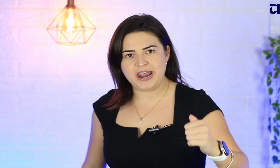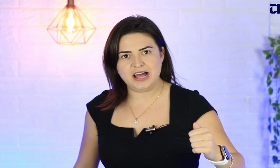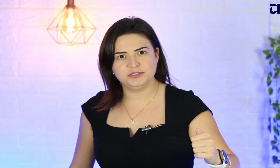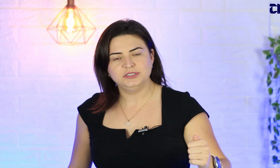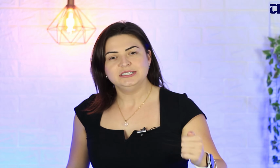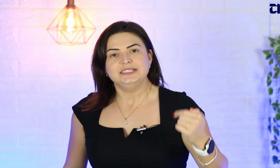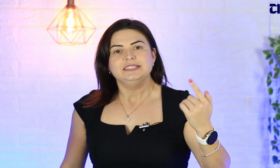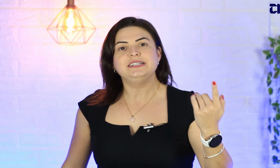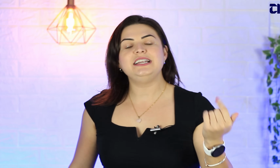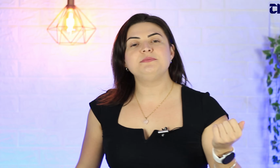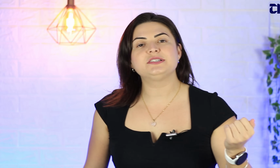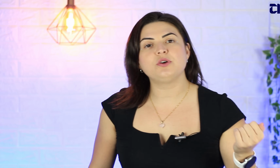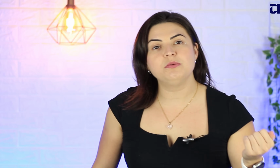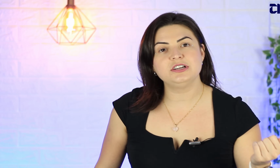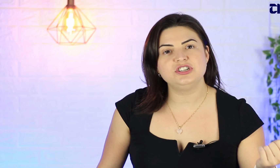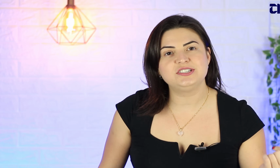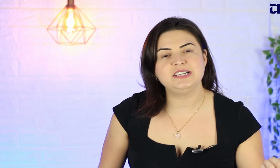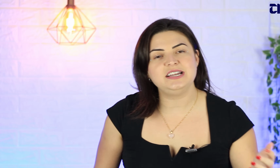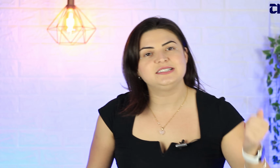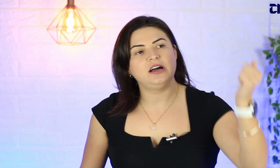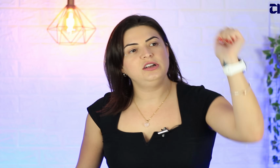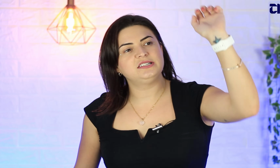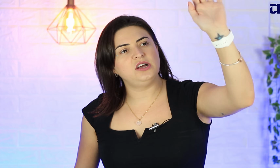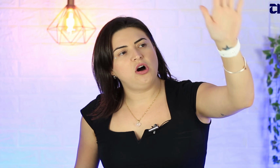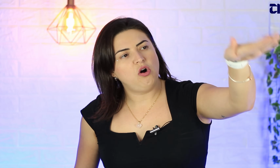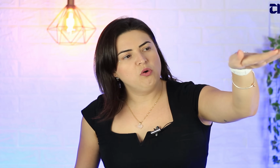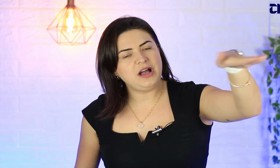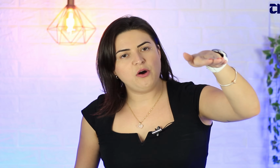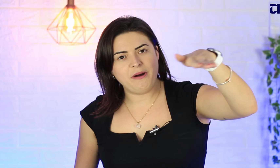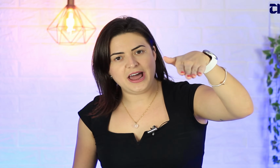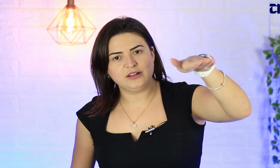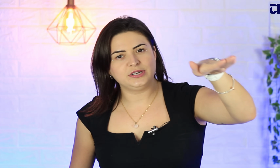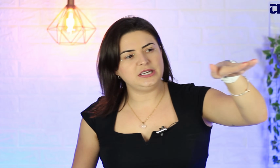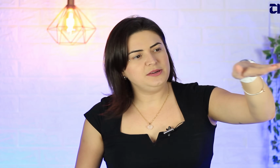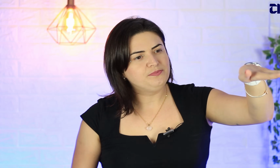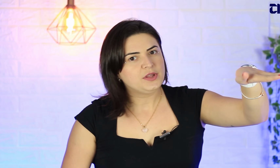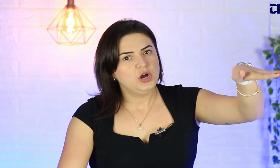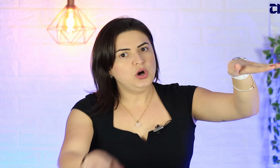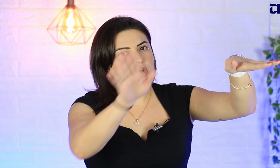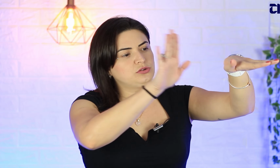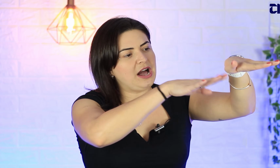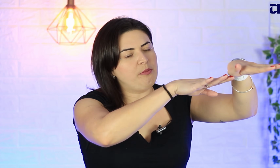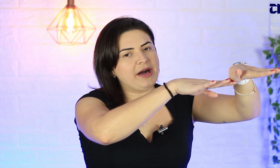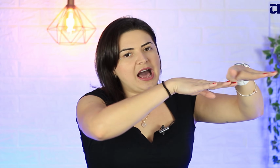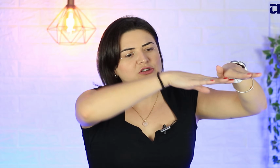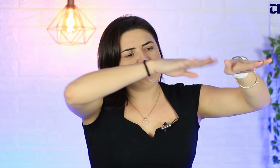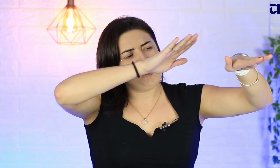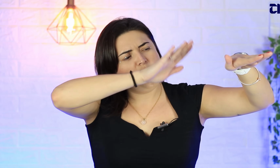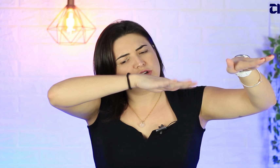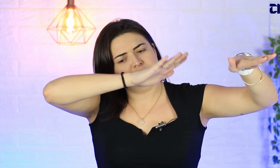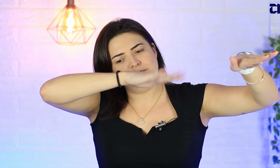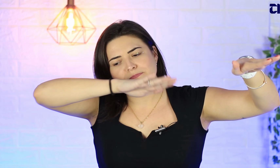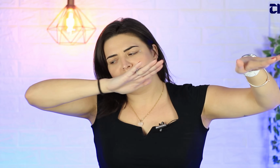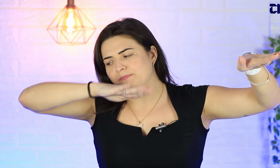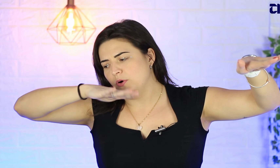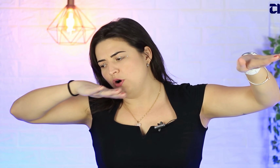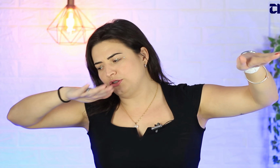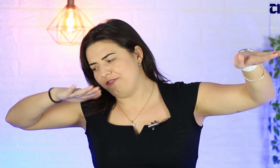parado. Na Libras, como que a gente sinaliza? Olha só. Um carro parado aqui. Outro carro parado. Outro. Outro.